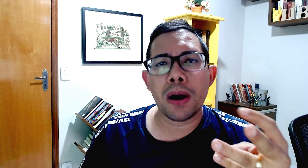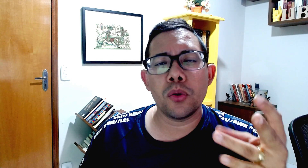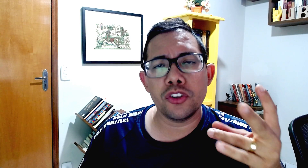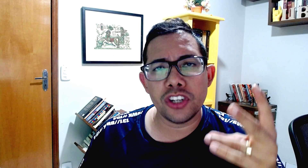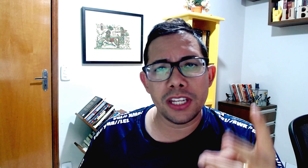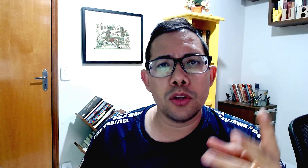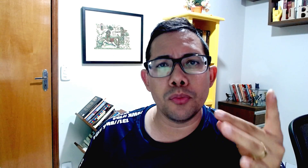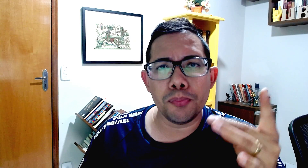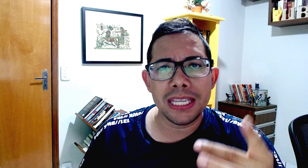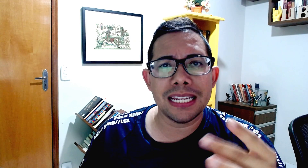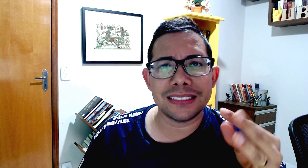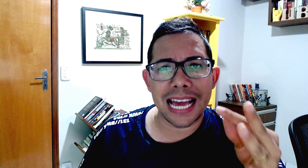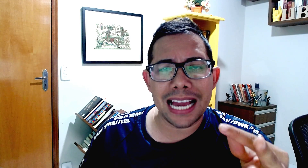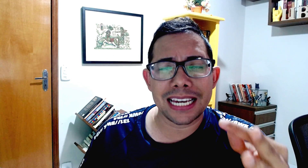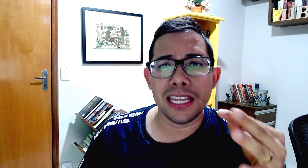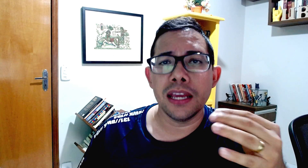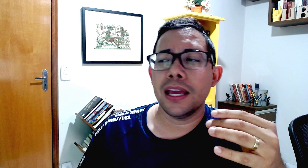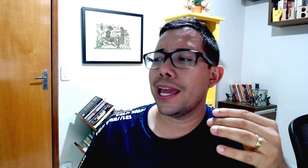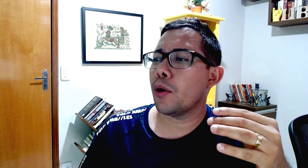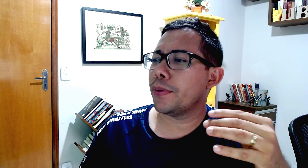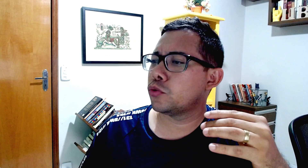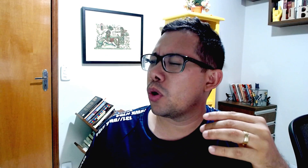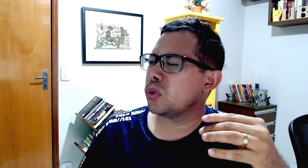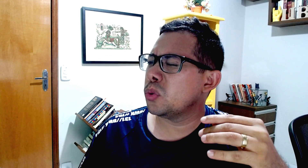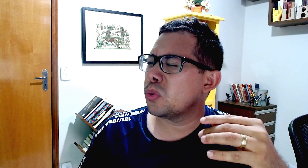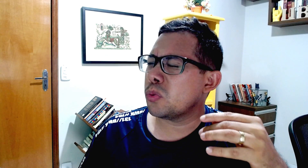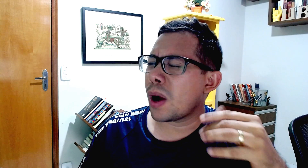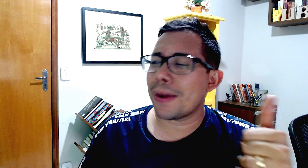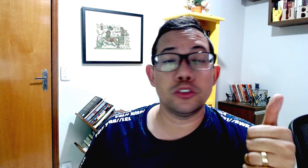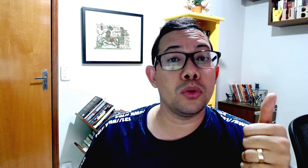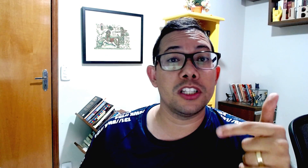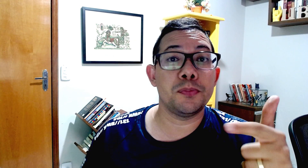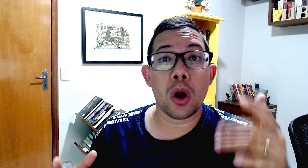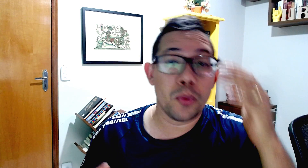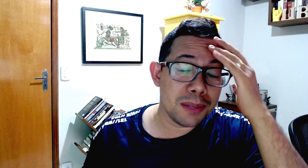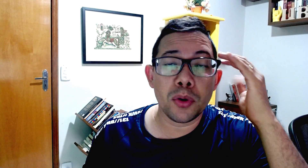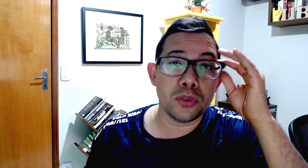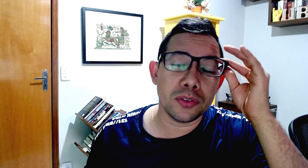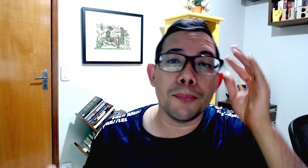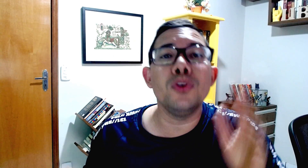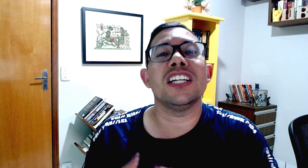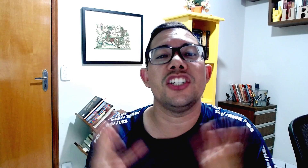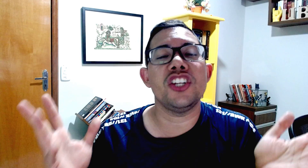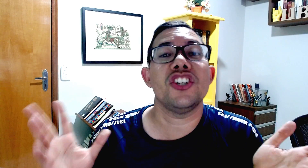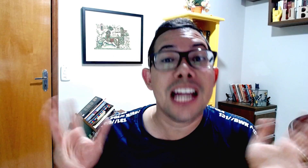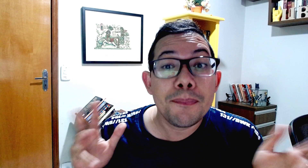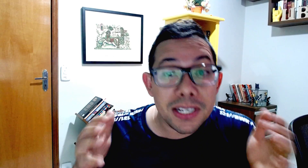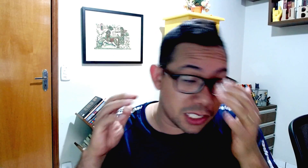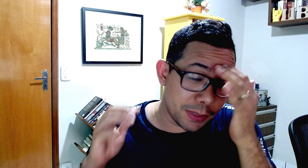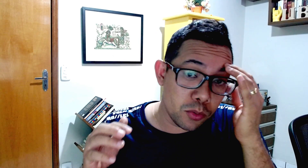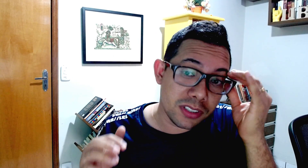Rio de Janeiro, Minas, Acre, o pessoal do Amazonas, Piauí. Meu Deus, é muita gente já participando do